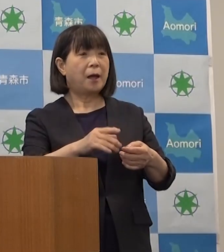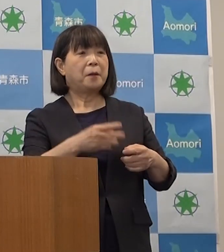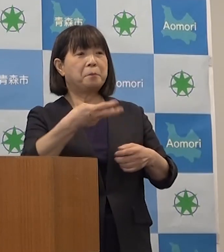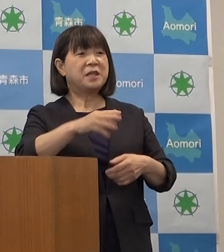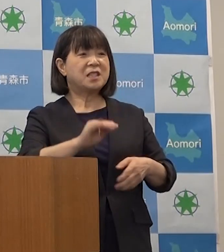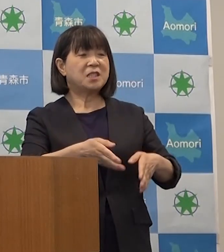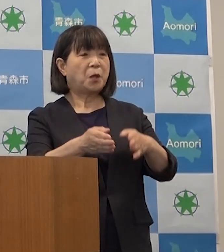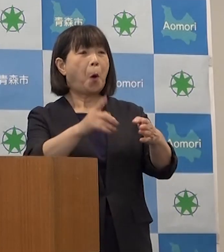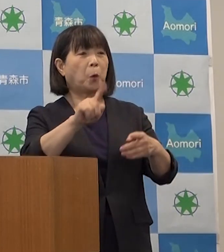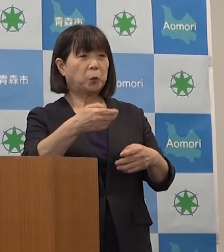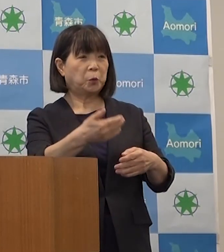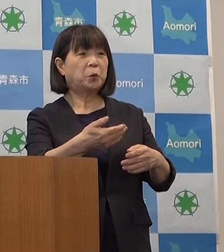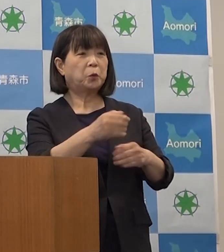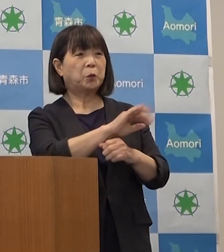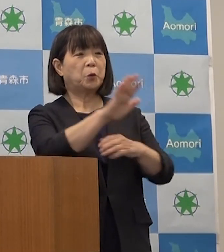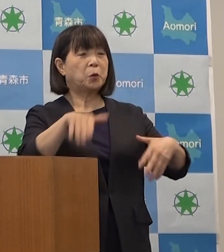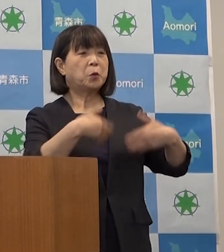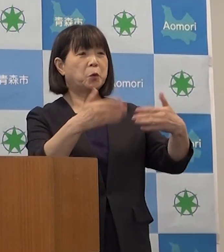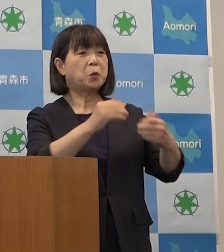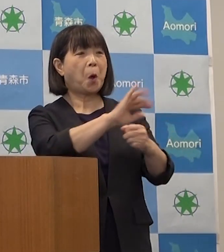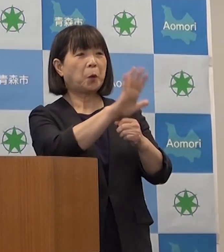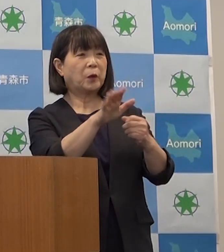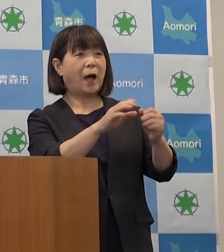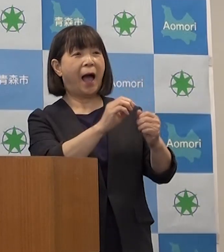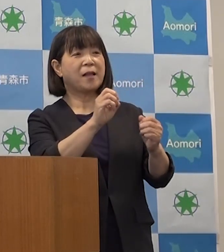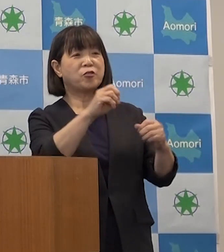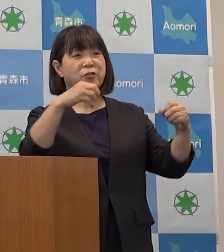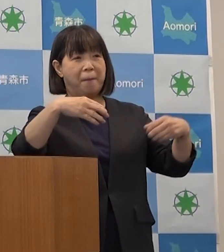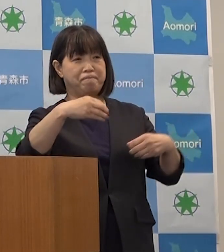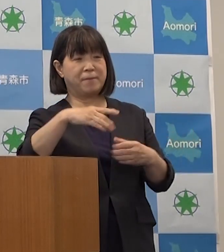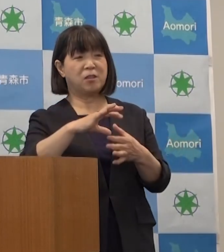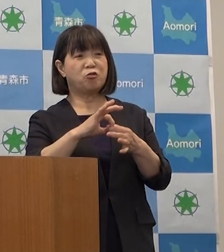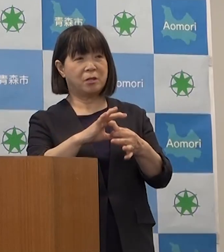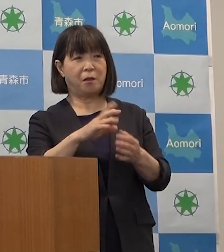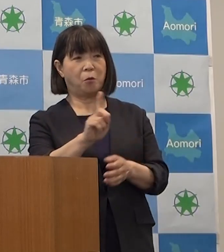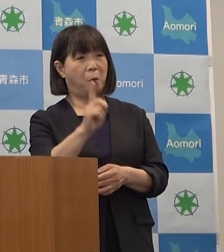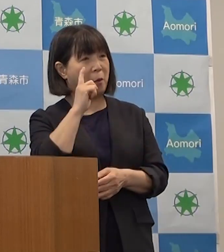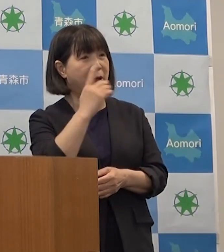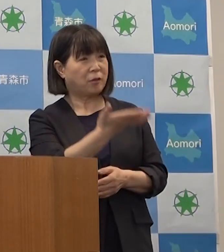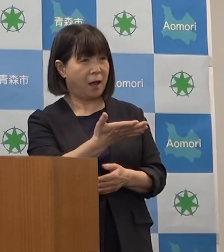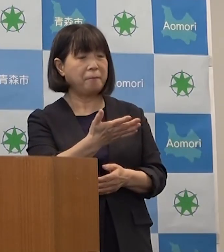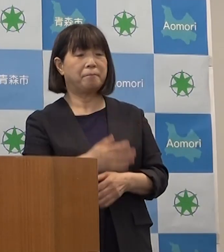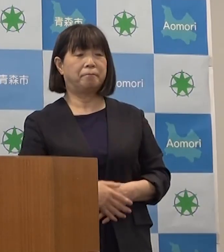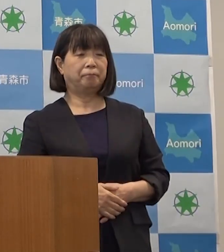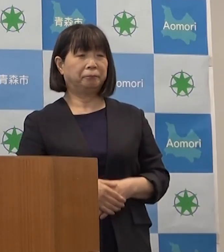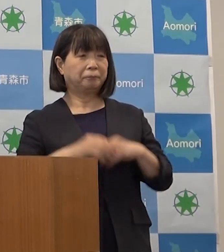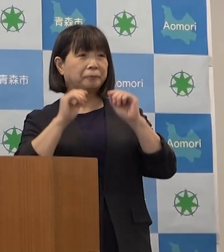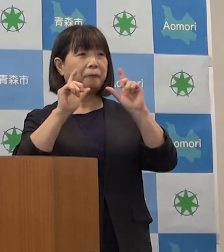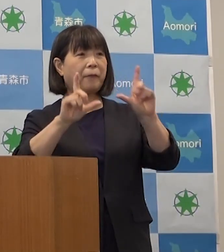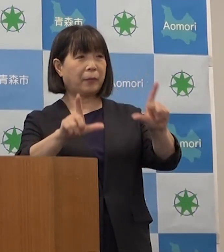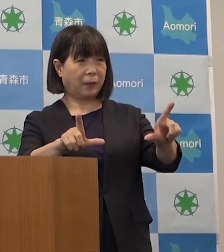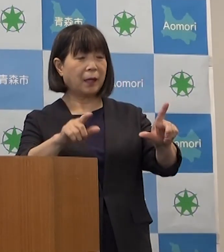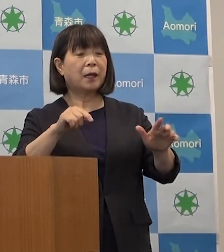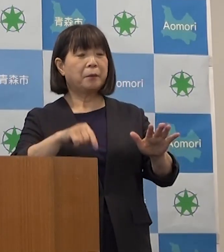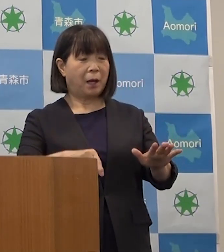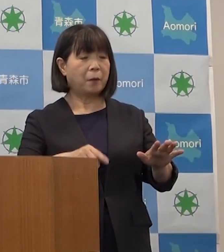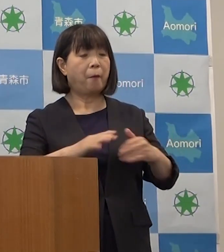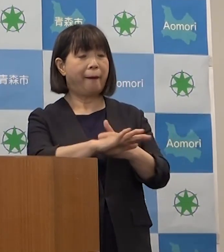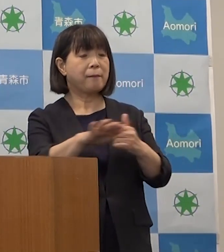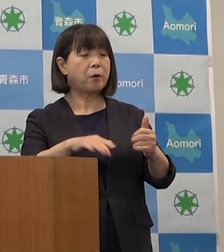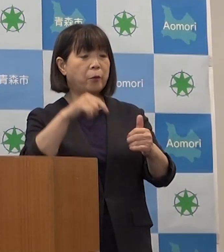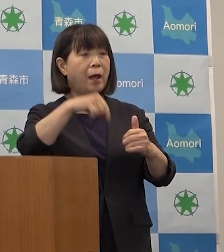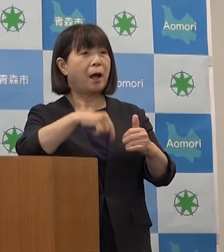今後どうしていきたいだとか何かお考えはありますか。 はい、おそらく今環境アセスのプロセスの中にあると思います